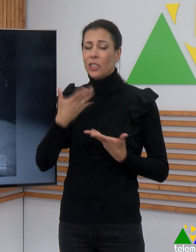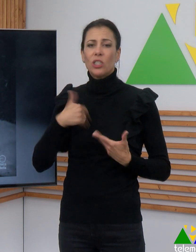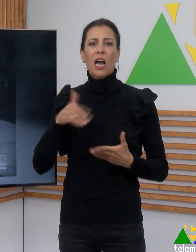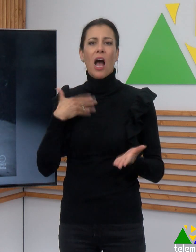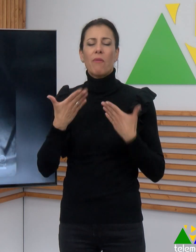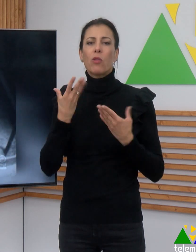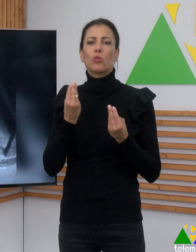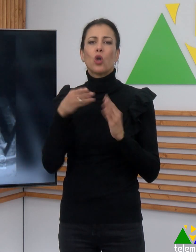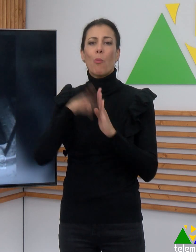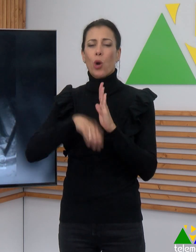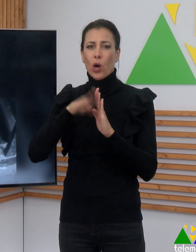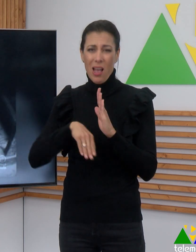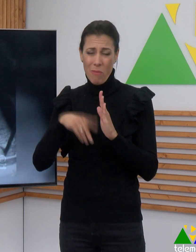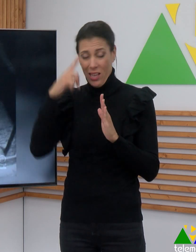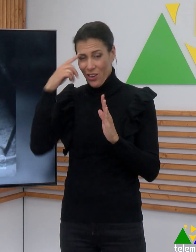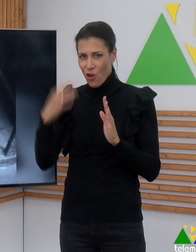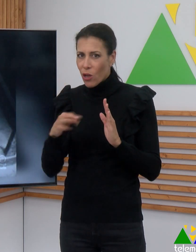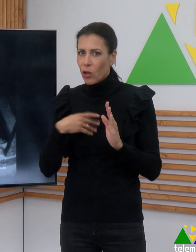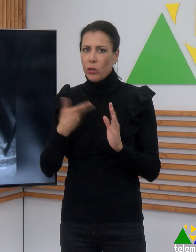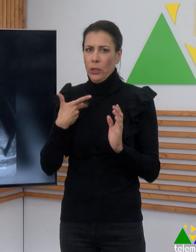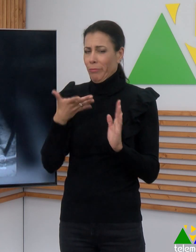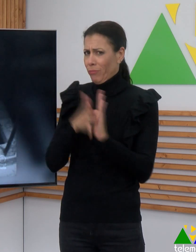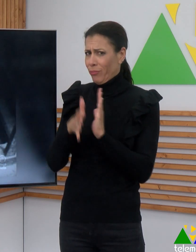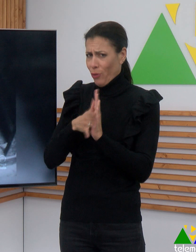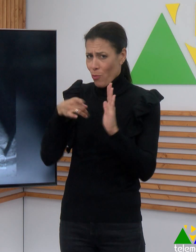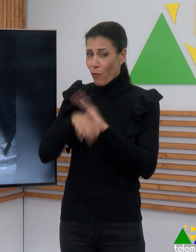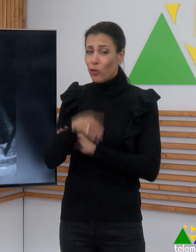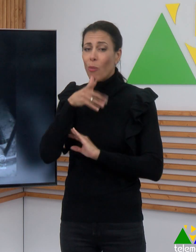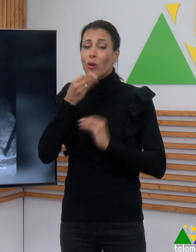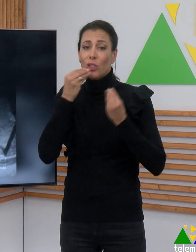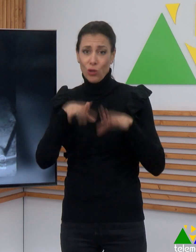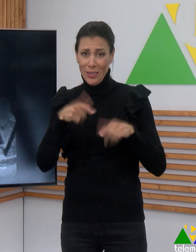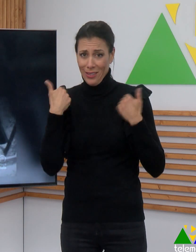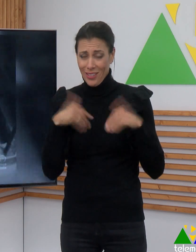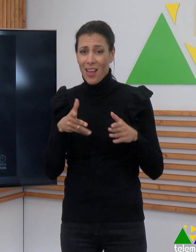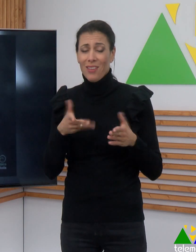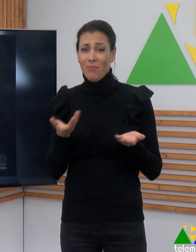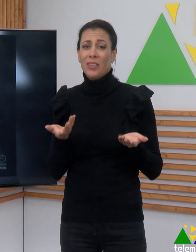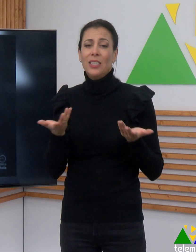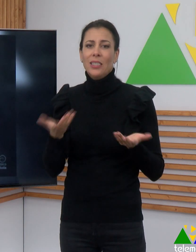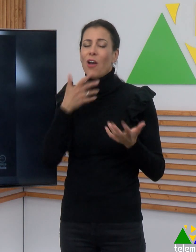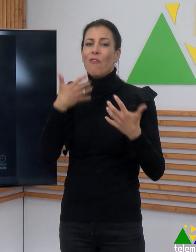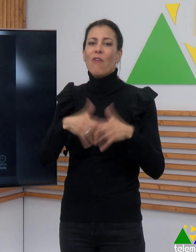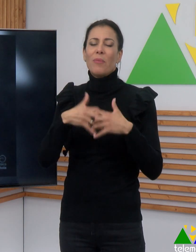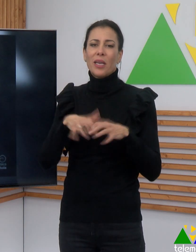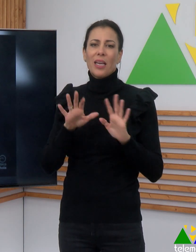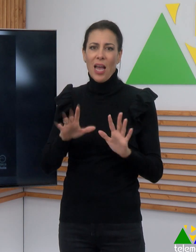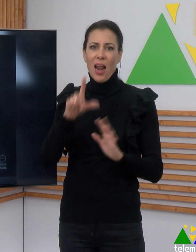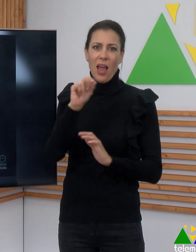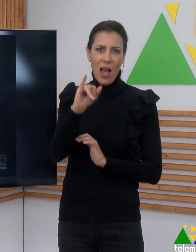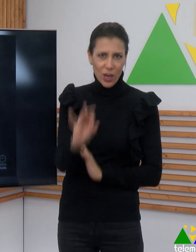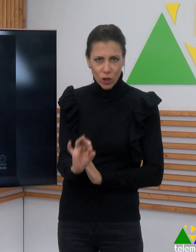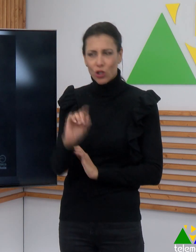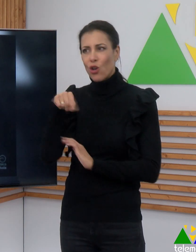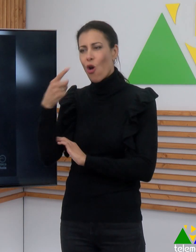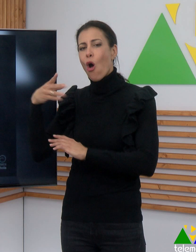varios programas, lógicamente, de forma extensa, ¿no? De esa historia de la fábrica de Larios, la fábrica de